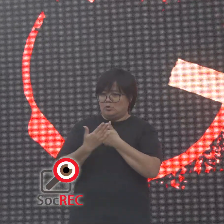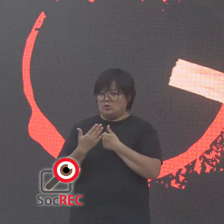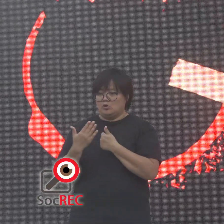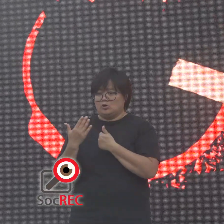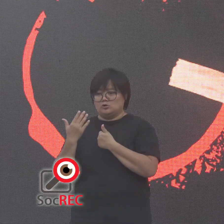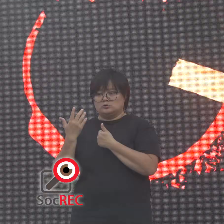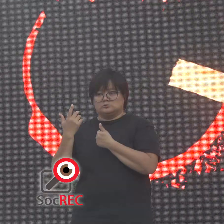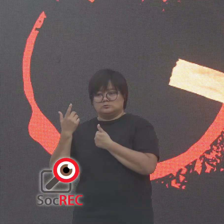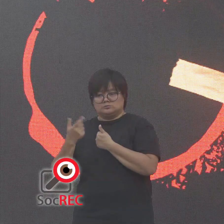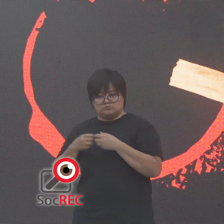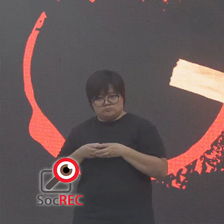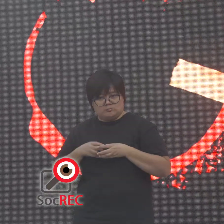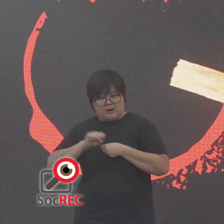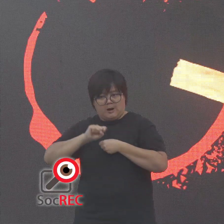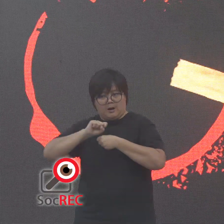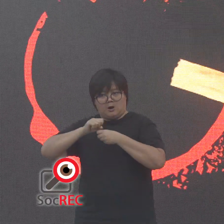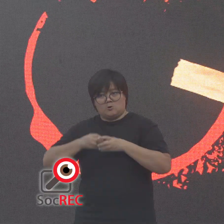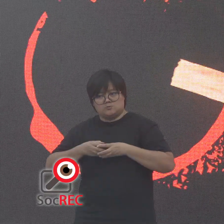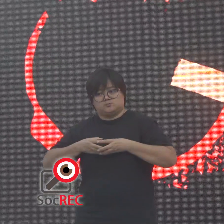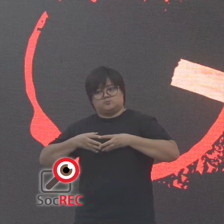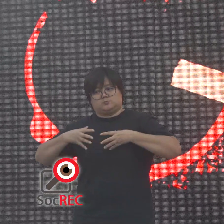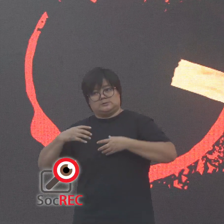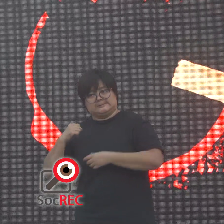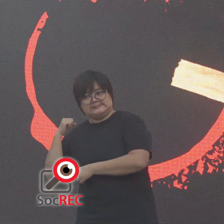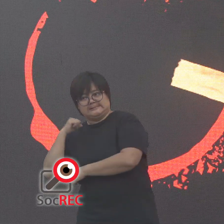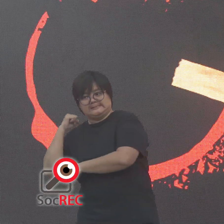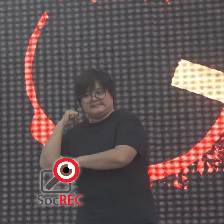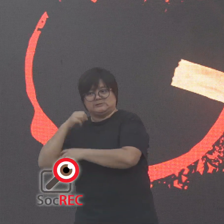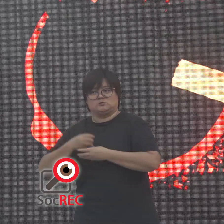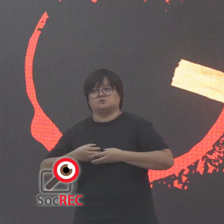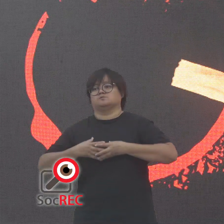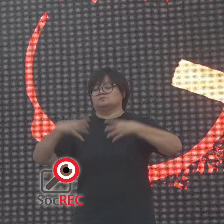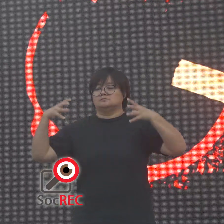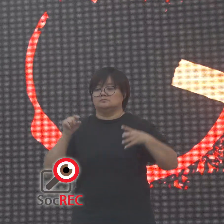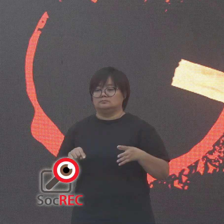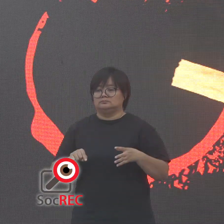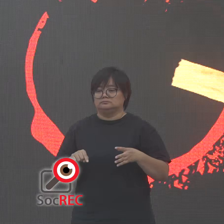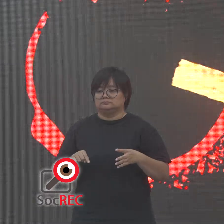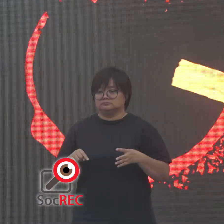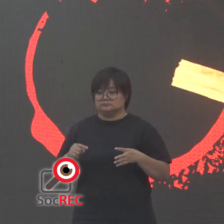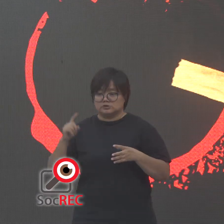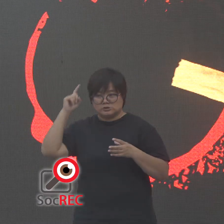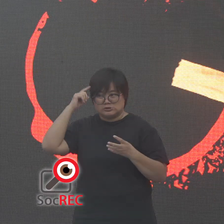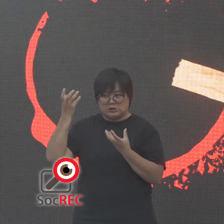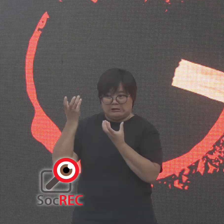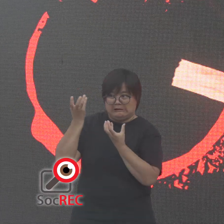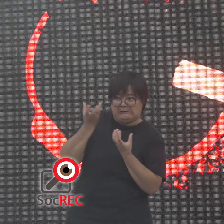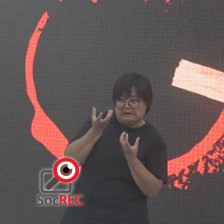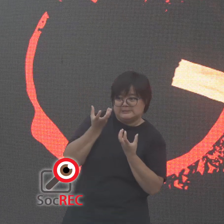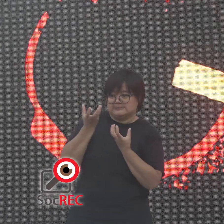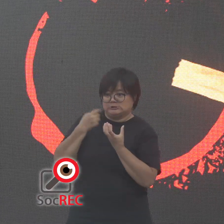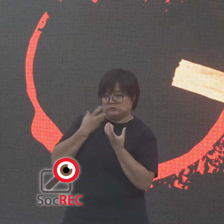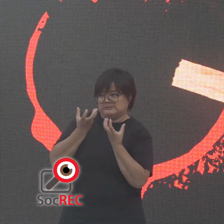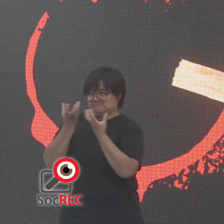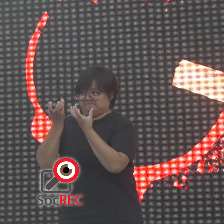間。其實我們心裏面都明白，這樣是沒有辦法直接 knock down 我們的